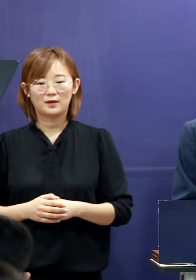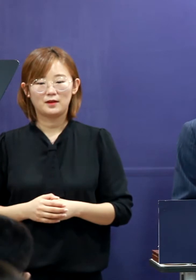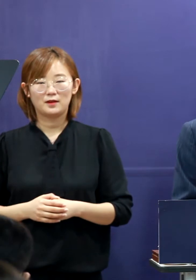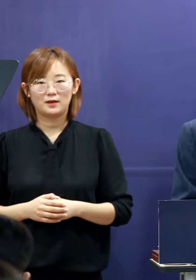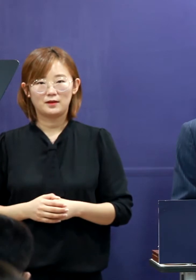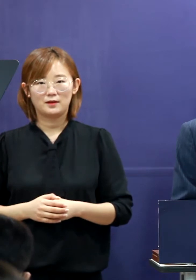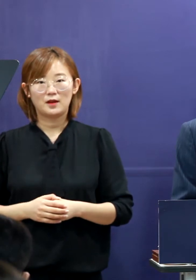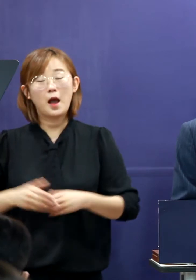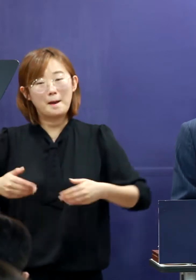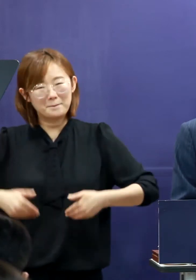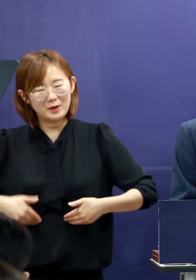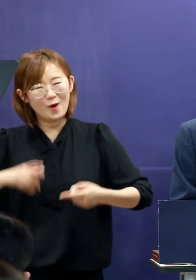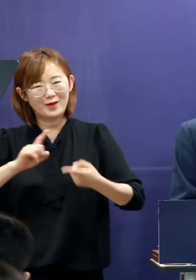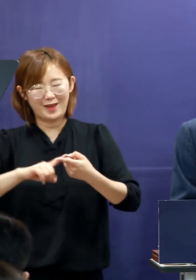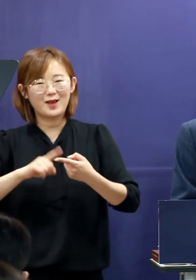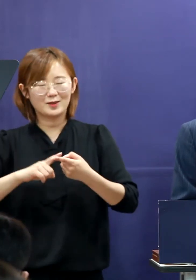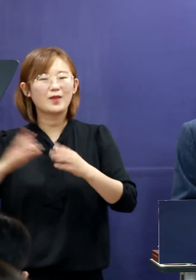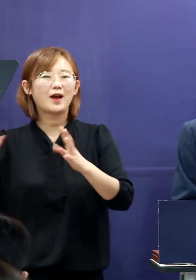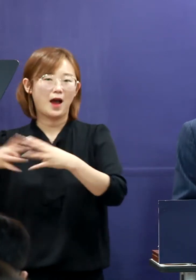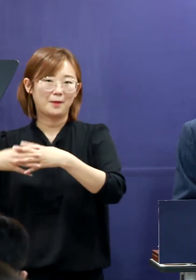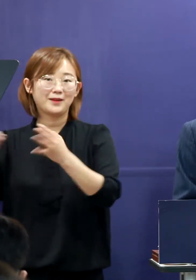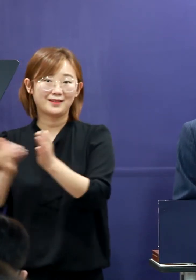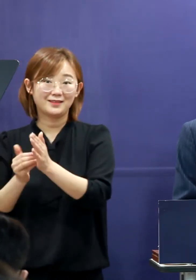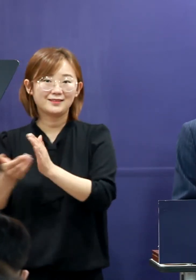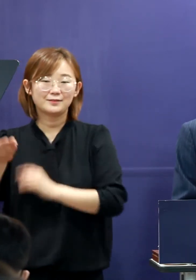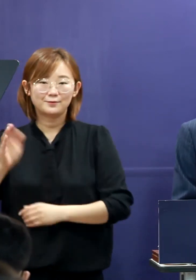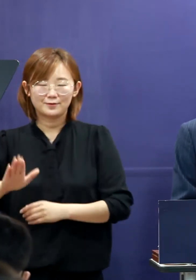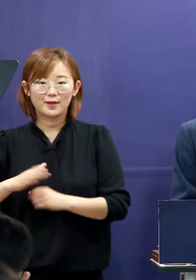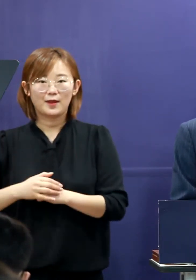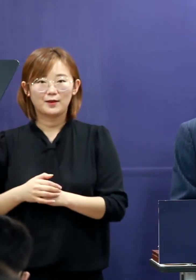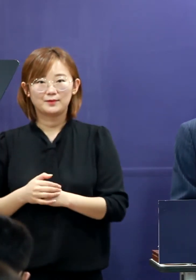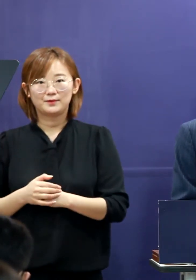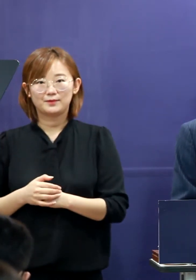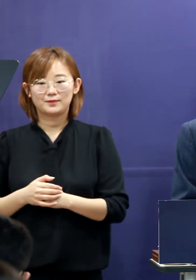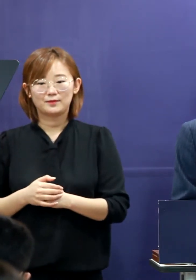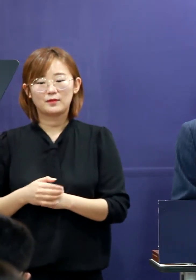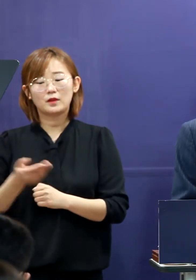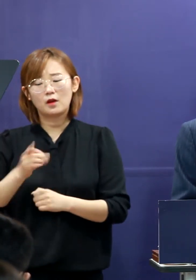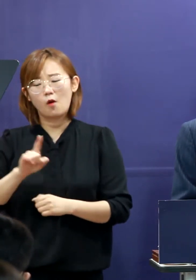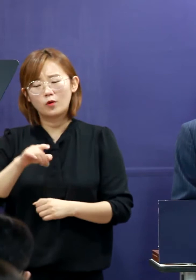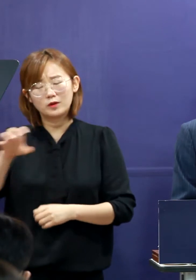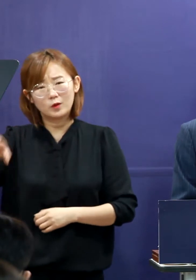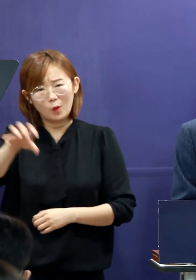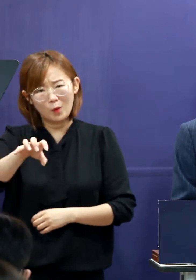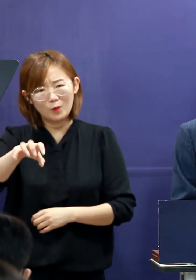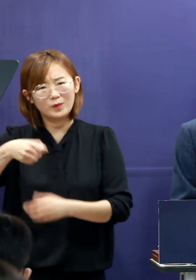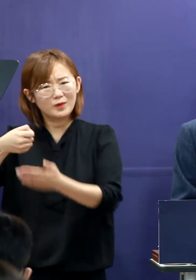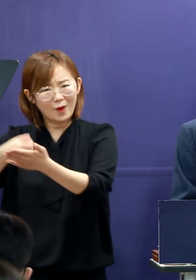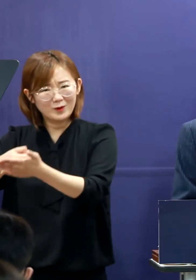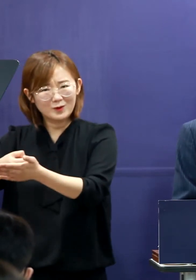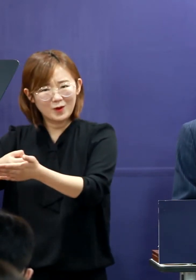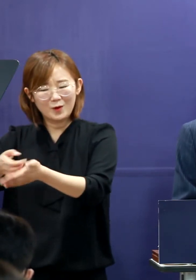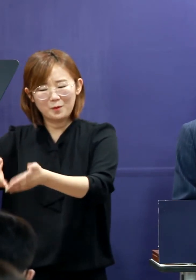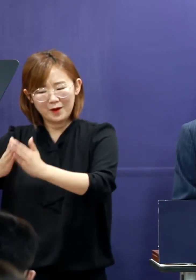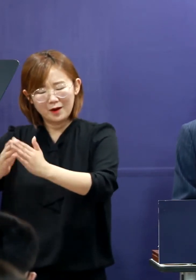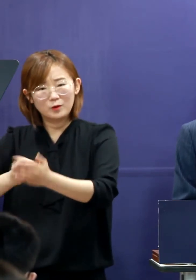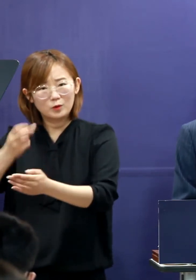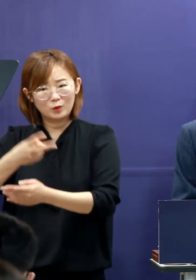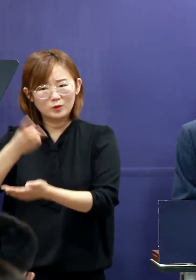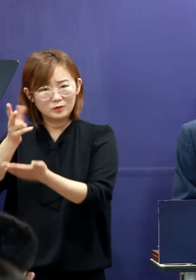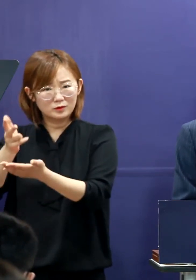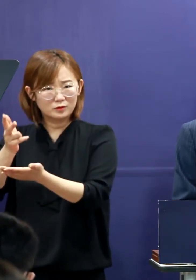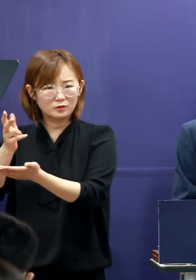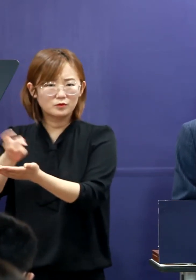됐고요. 다만 노선을 어떻게 하고 어느 지점에서 출발하고 또 어느 지점에서 멈출 것인지 하는